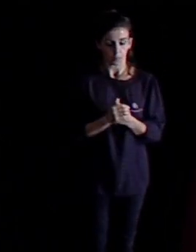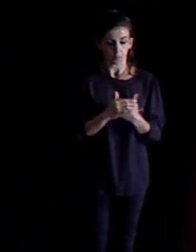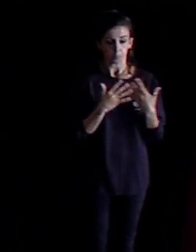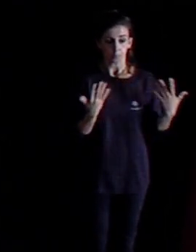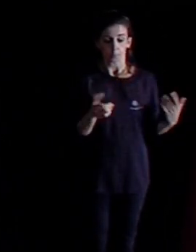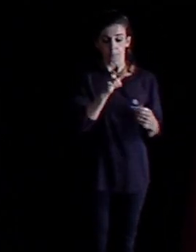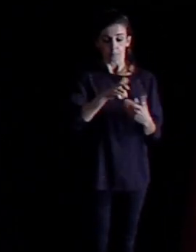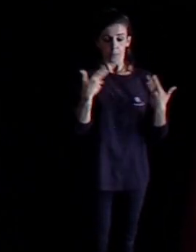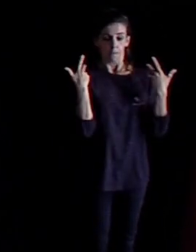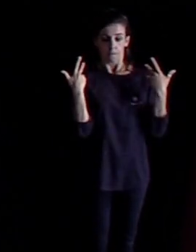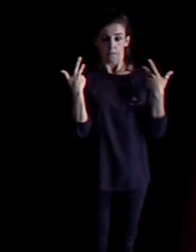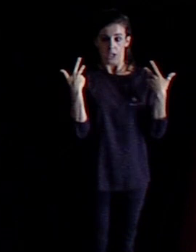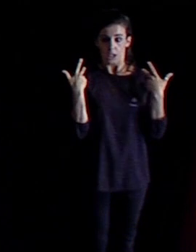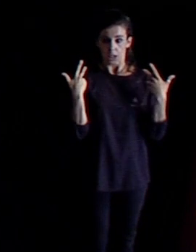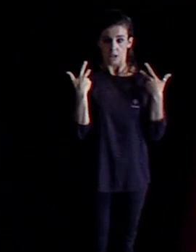las víctimas,